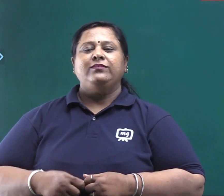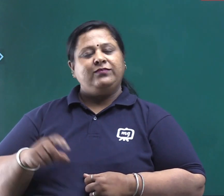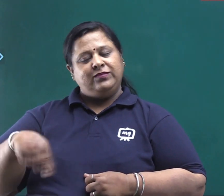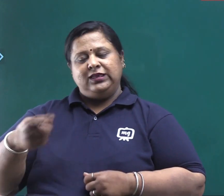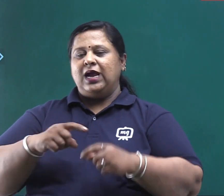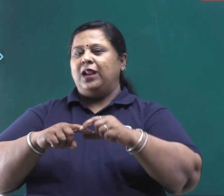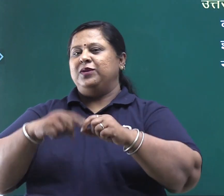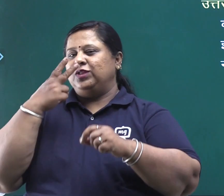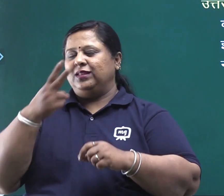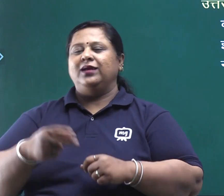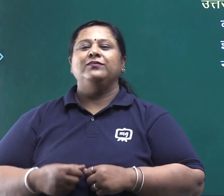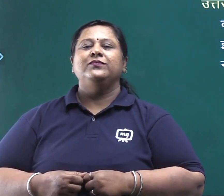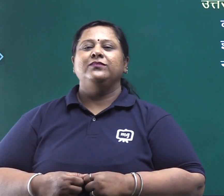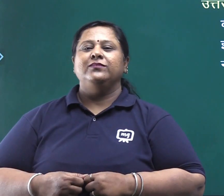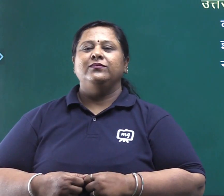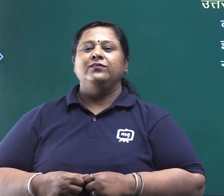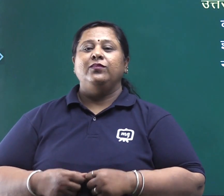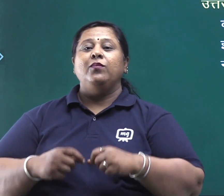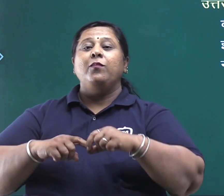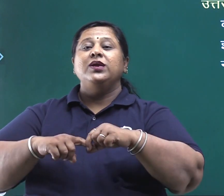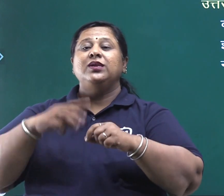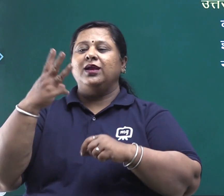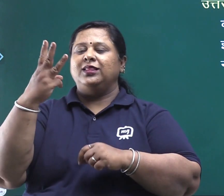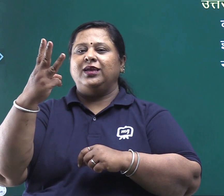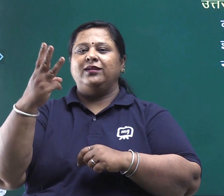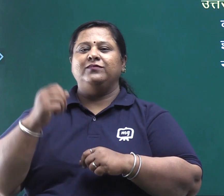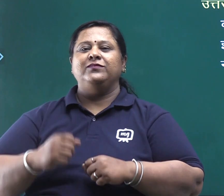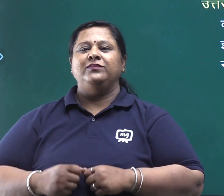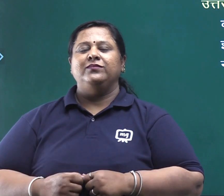आगे के प्रश्न देखते हैं। प्रश्न संख्या 3,